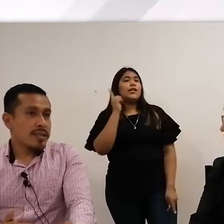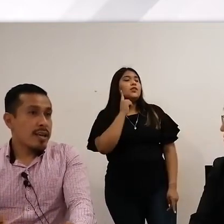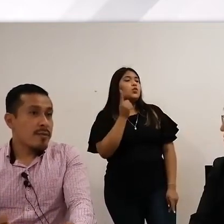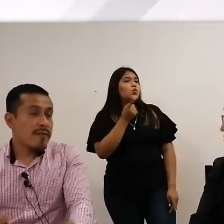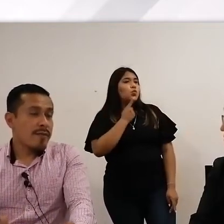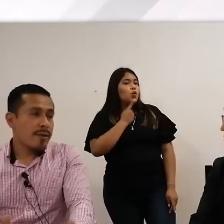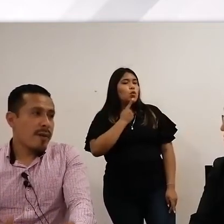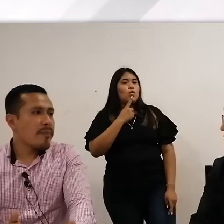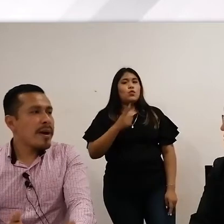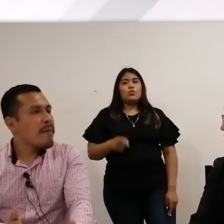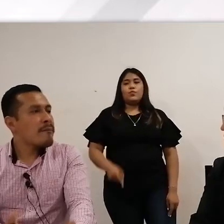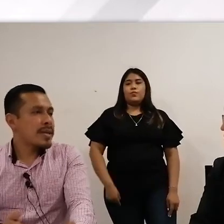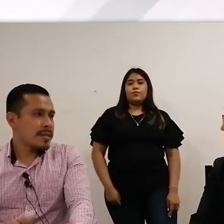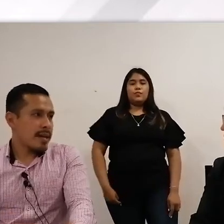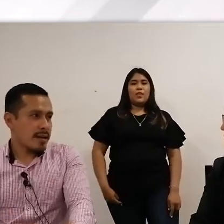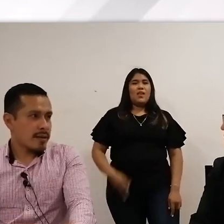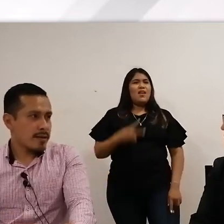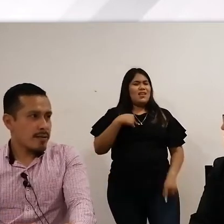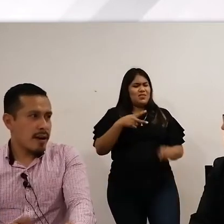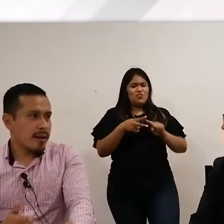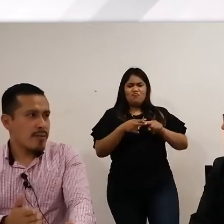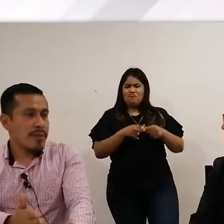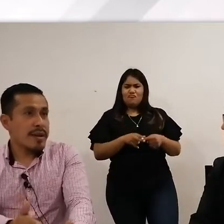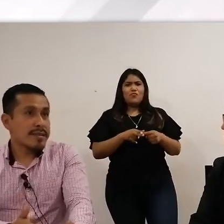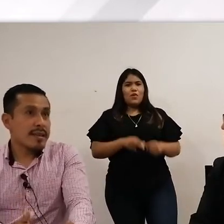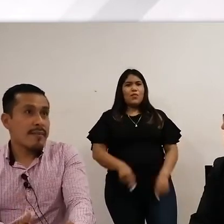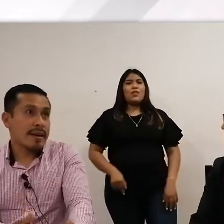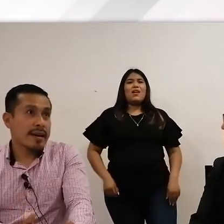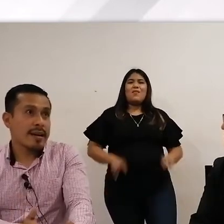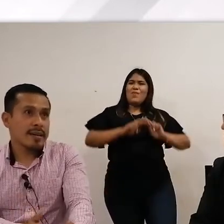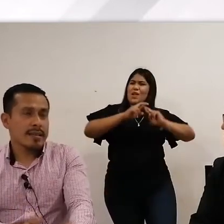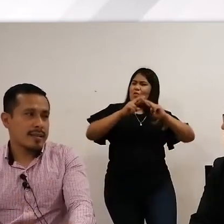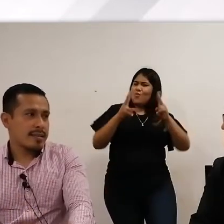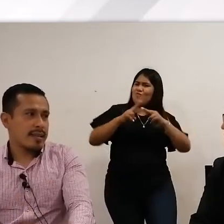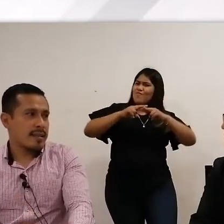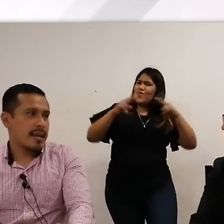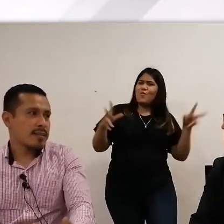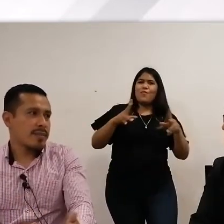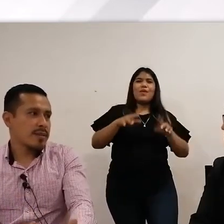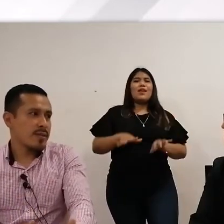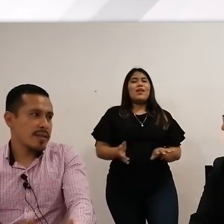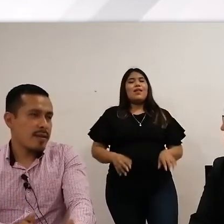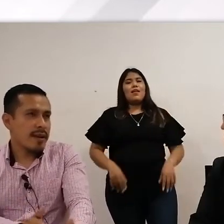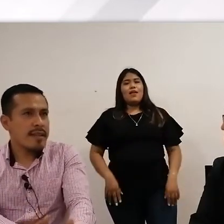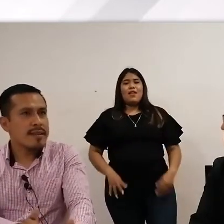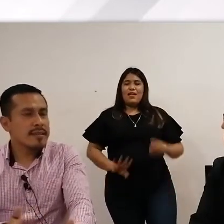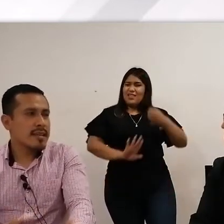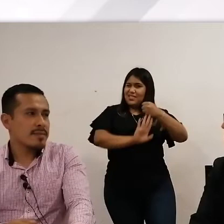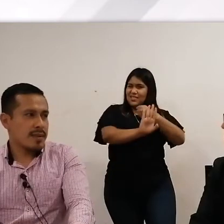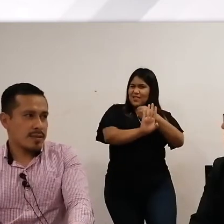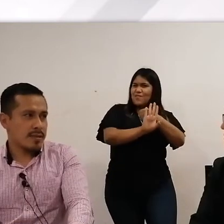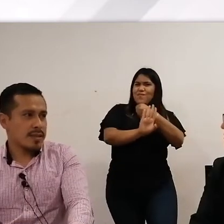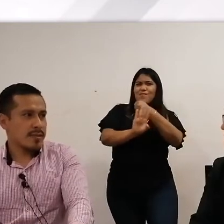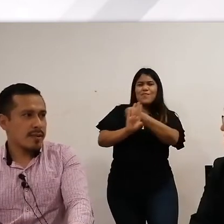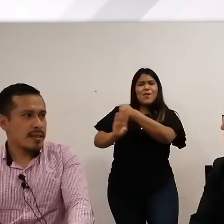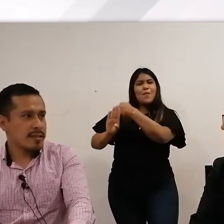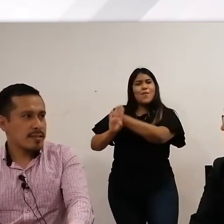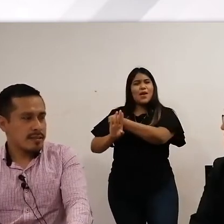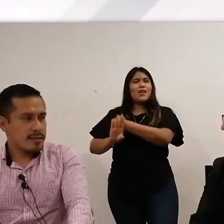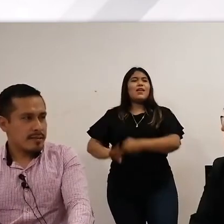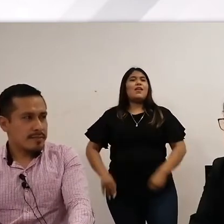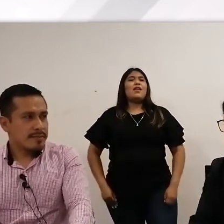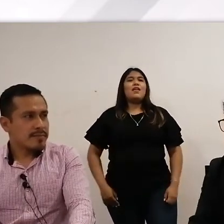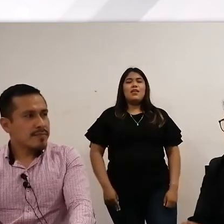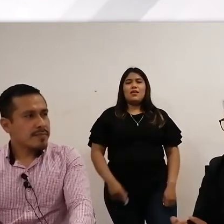yo creo que sería una forma para empezar, ¿no?, a romper esta barrera que existe entre las personas hablantes y las personas